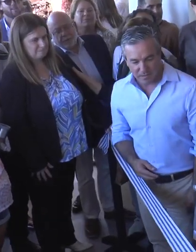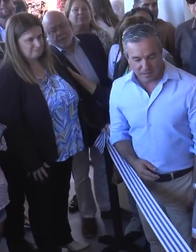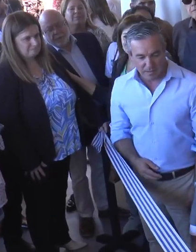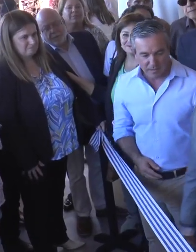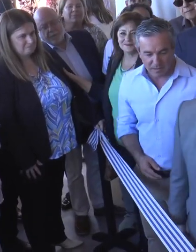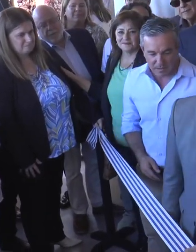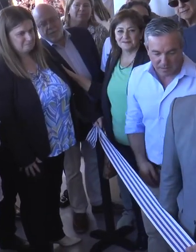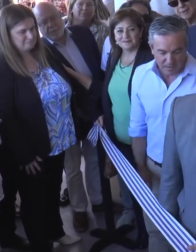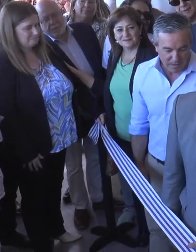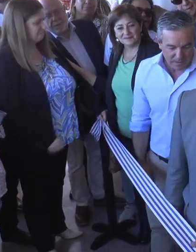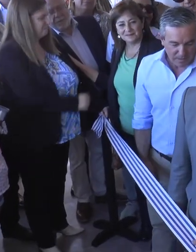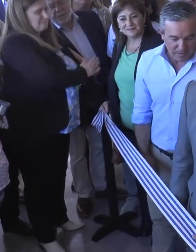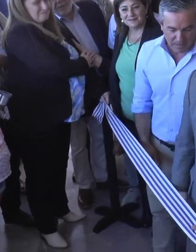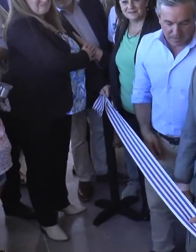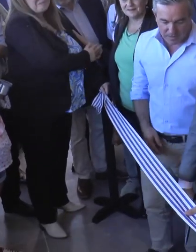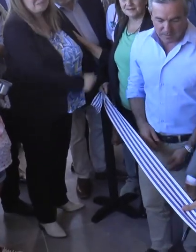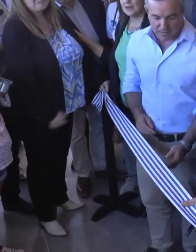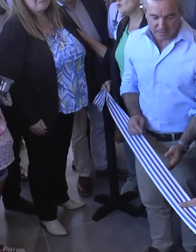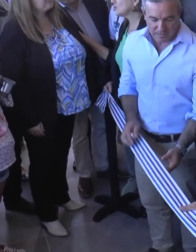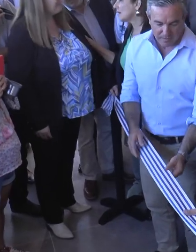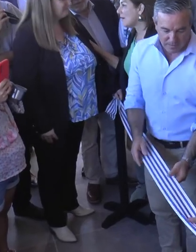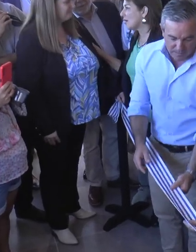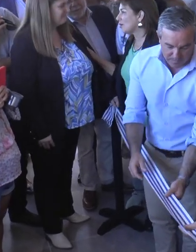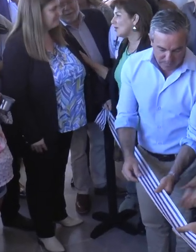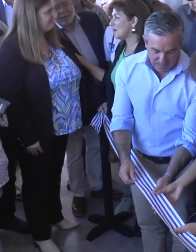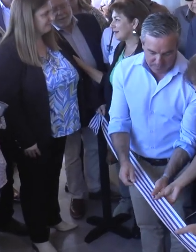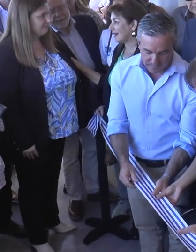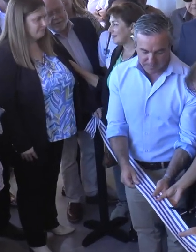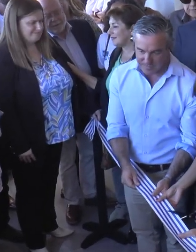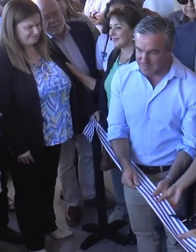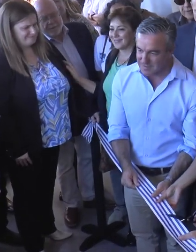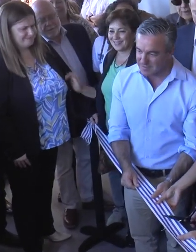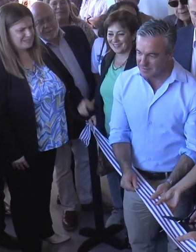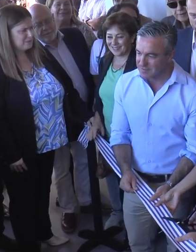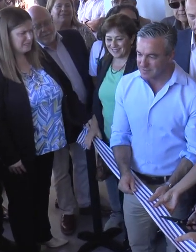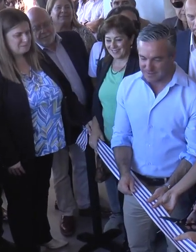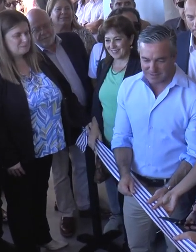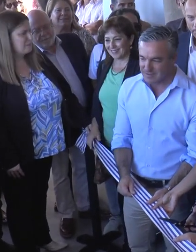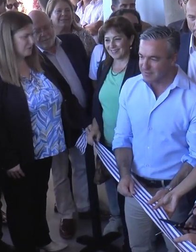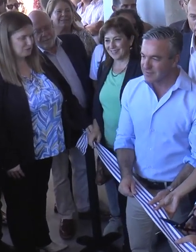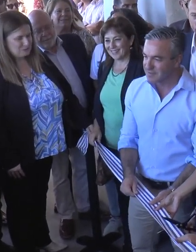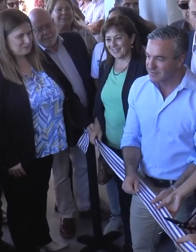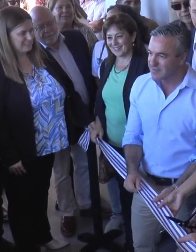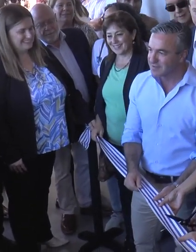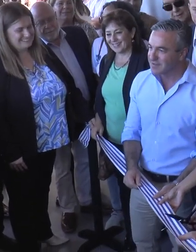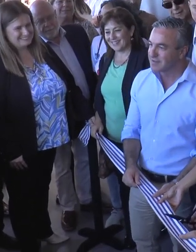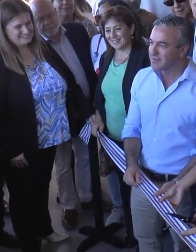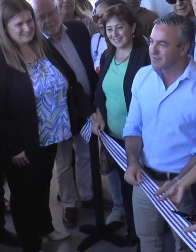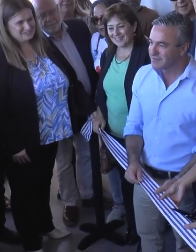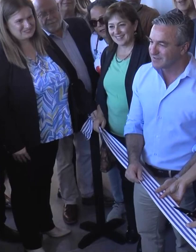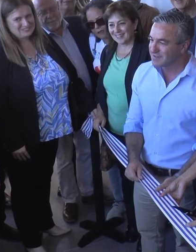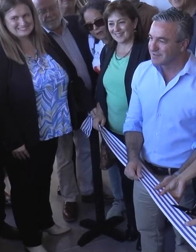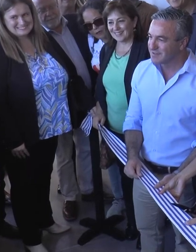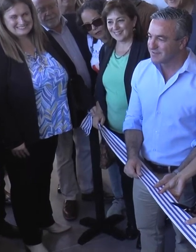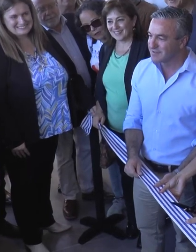en desuso, pasó al Ministerio del Interior y a principio de gobierno llamamos al presidente y a mi amigo Jorge